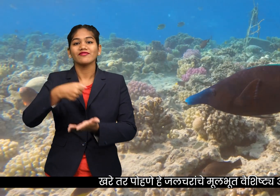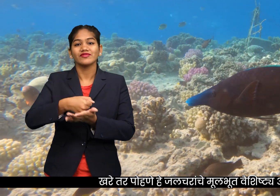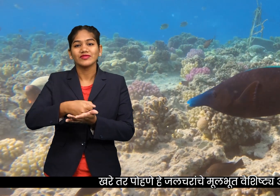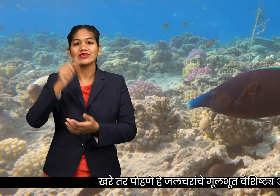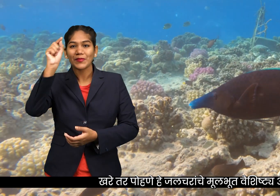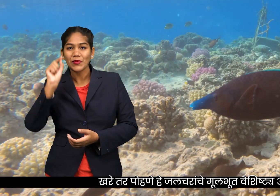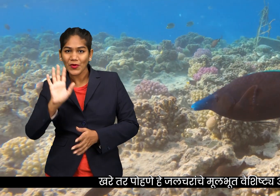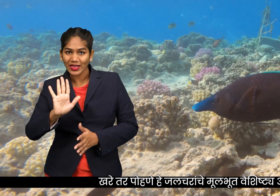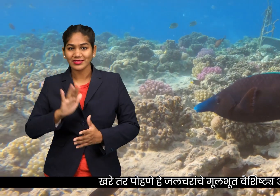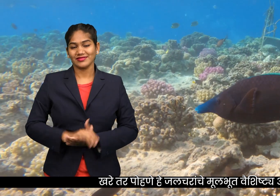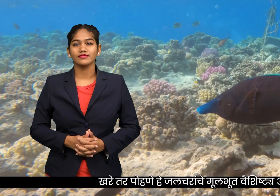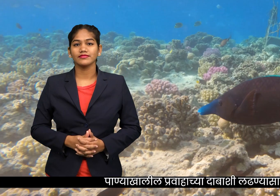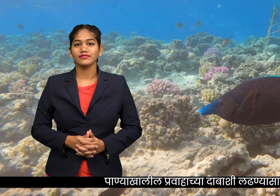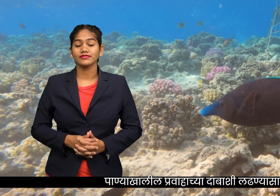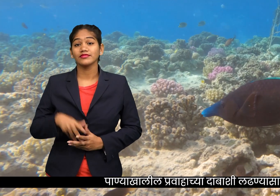आहे.